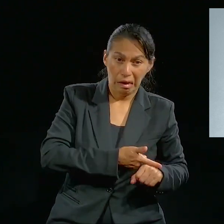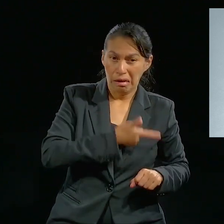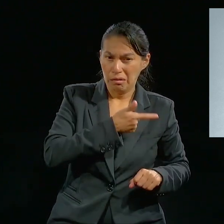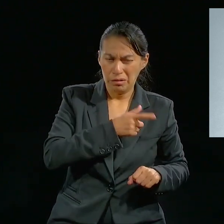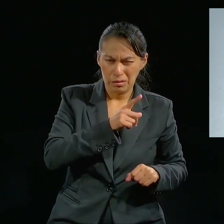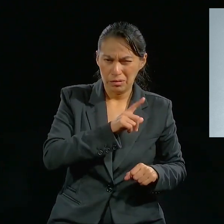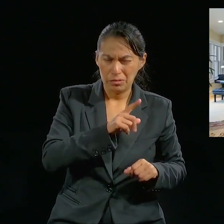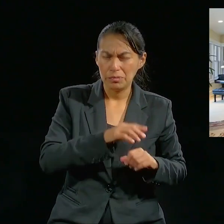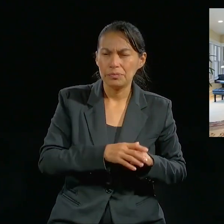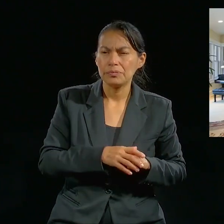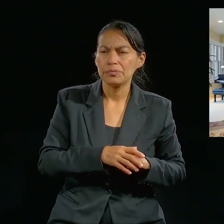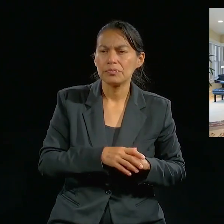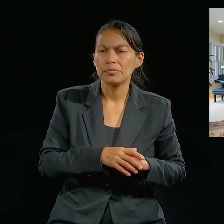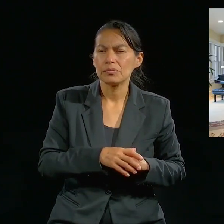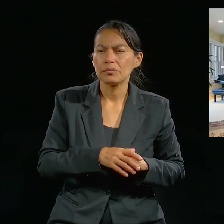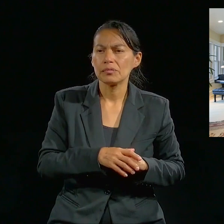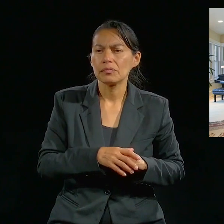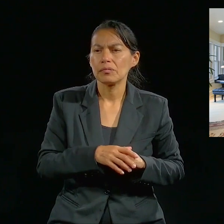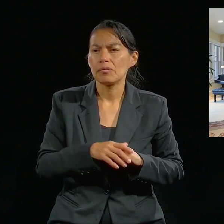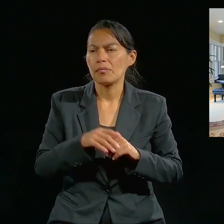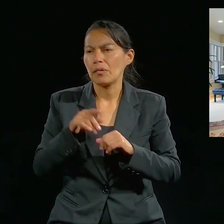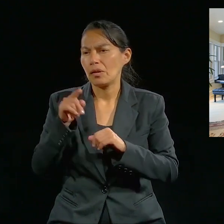hospital COVID entonces